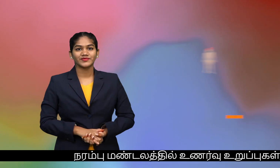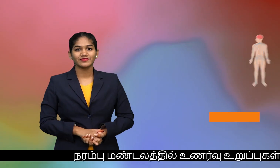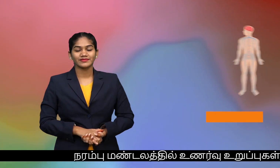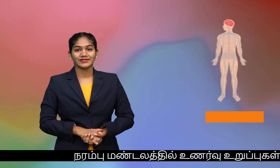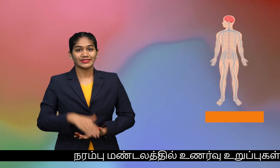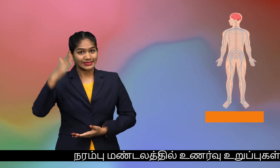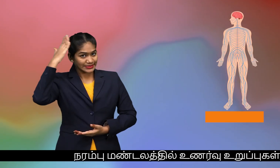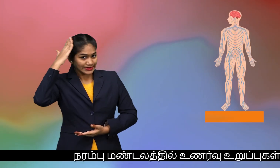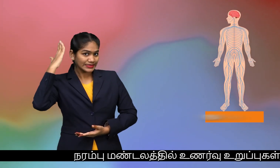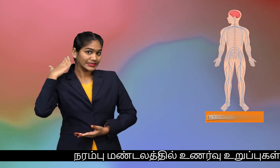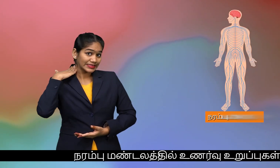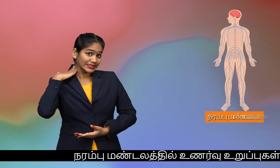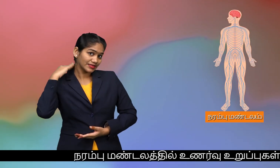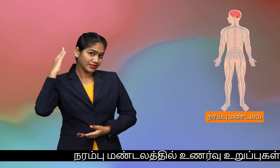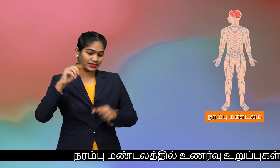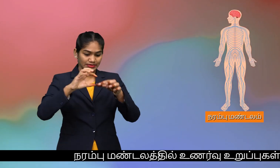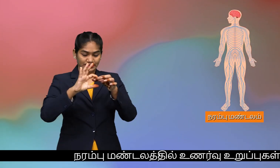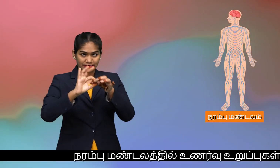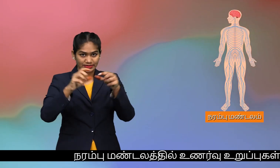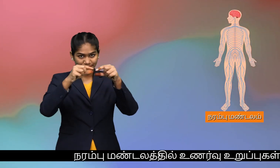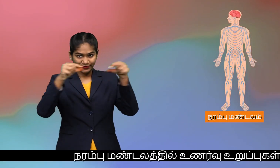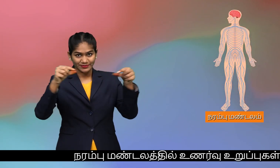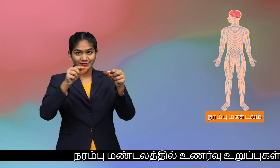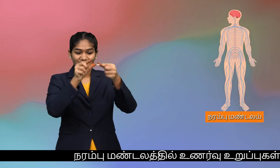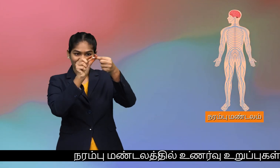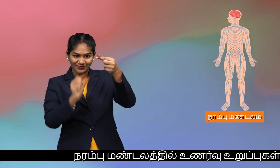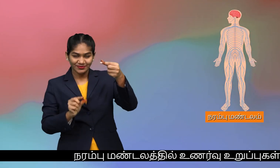நரம்பு மண்டலத்தில் உணர்வு உறுப்புகள்,